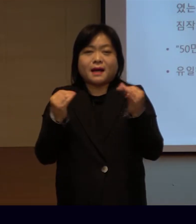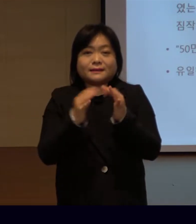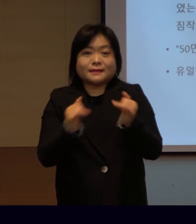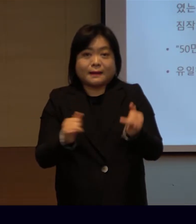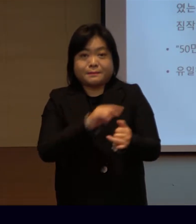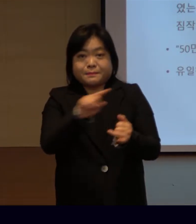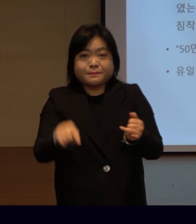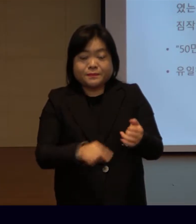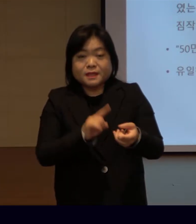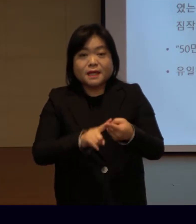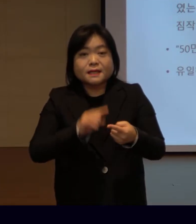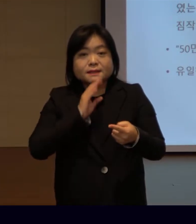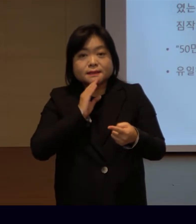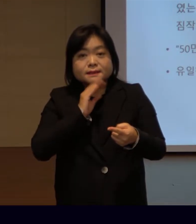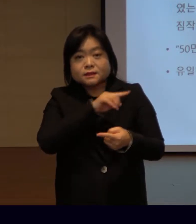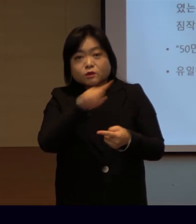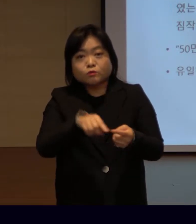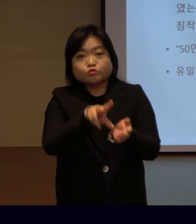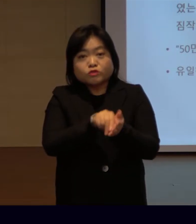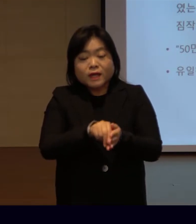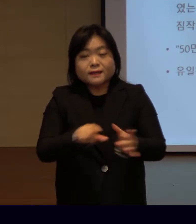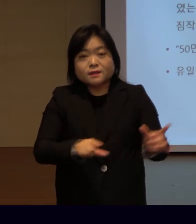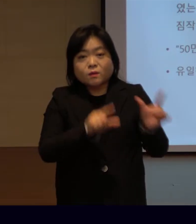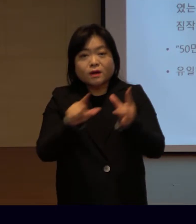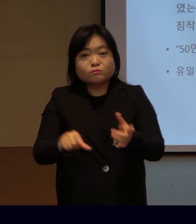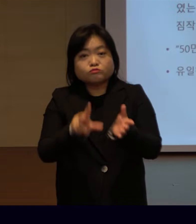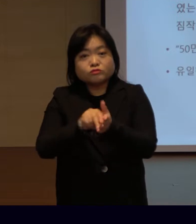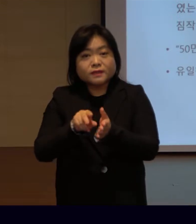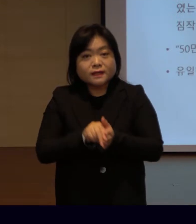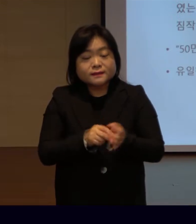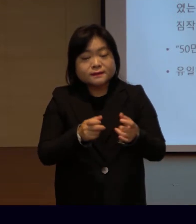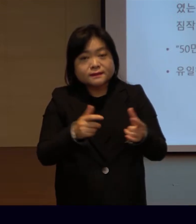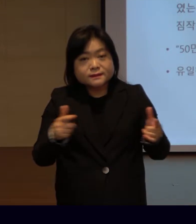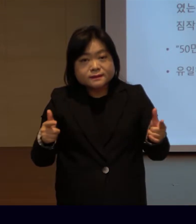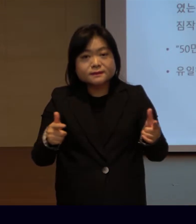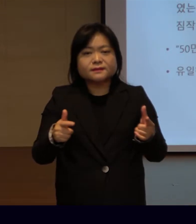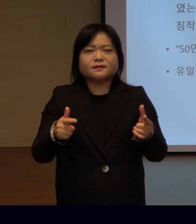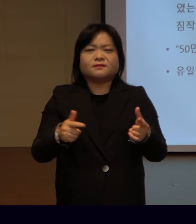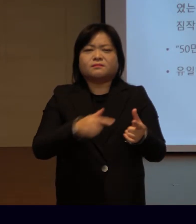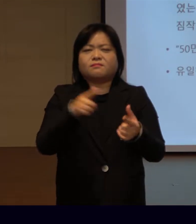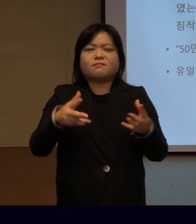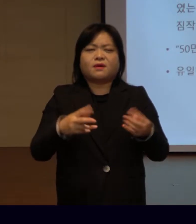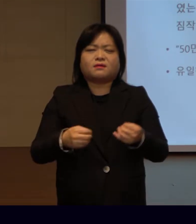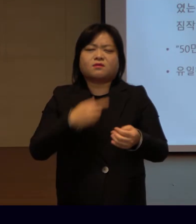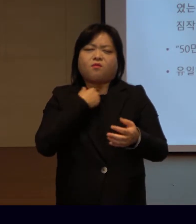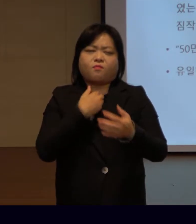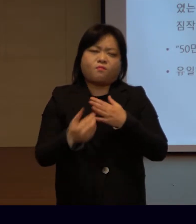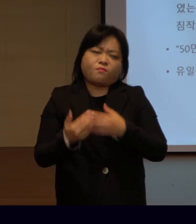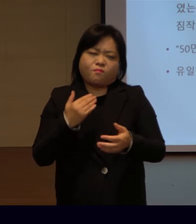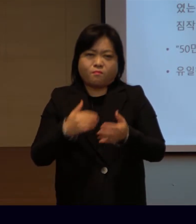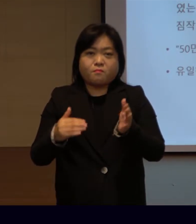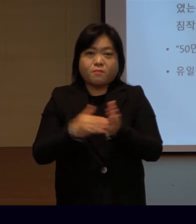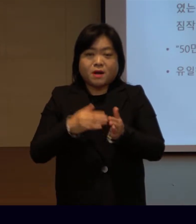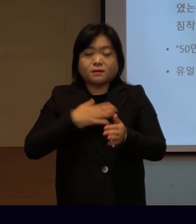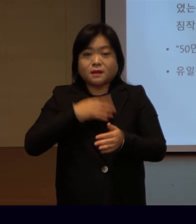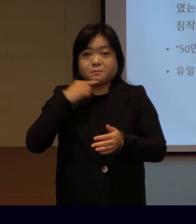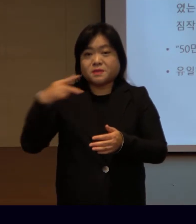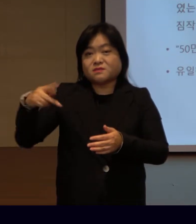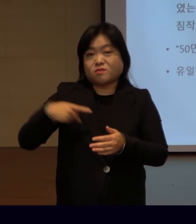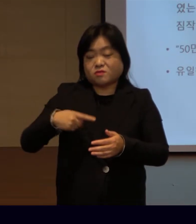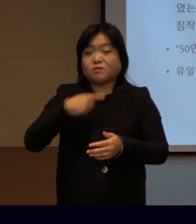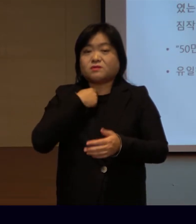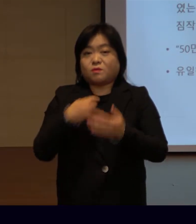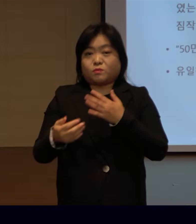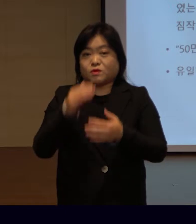문제, 실질적으로 사람들의 생활에서의 문제를 그야말로 몸으로, 자기가 빚져서 몸으로 하고, 또